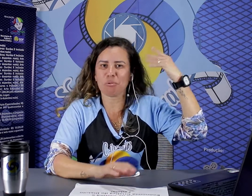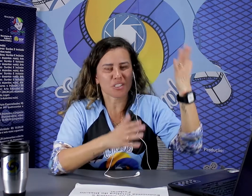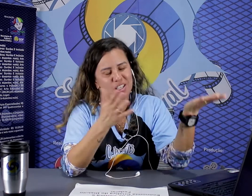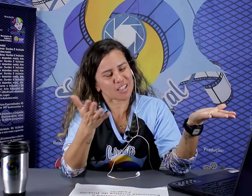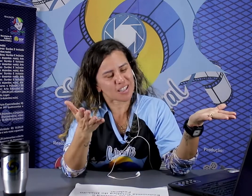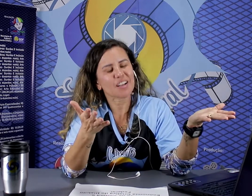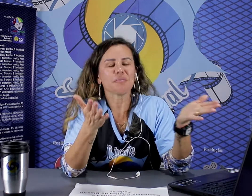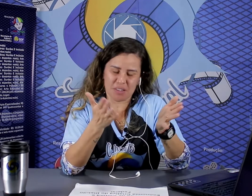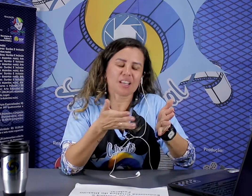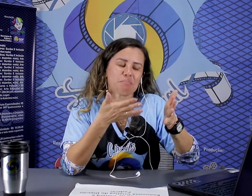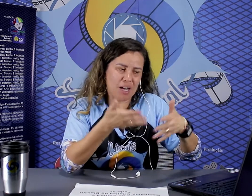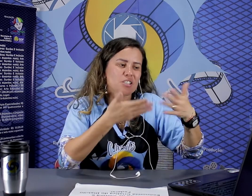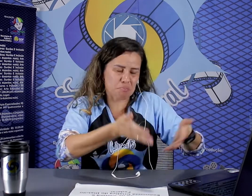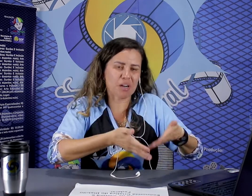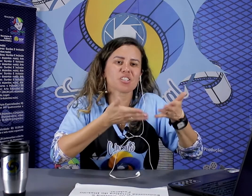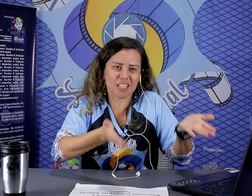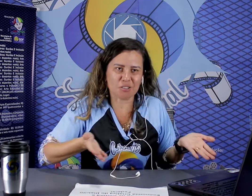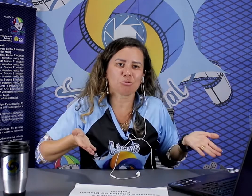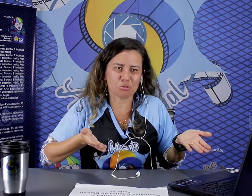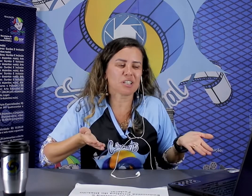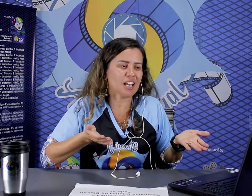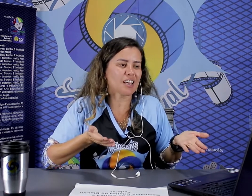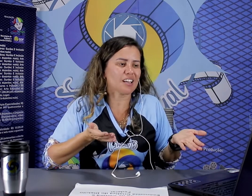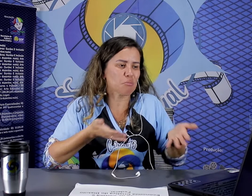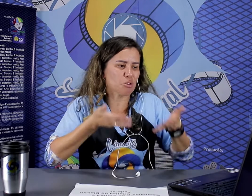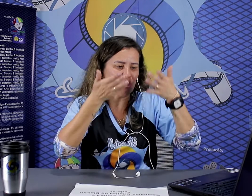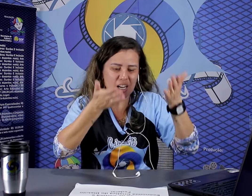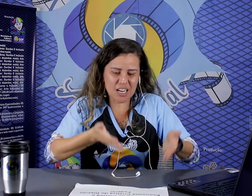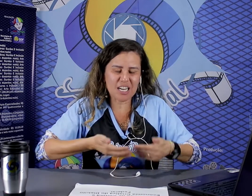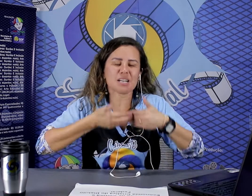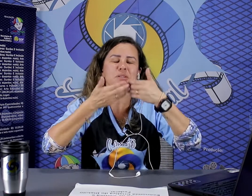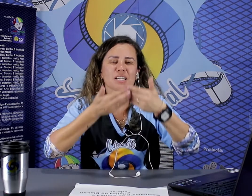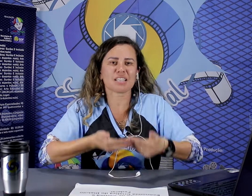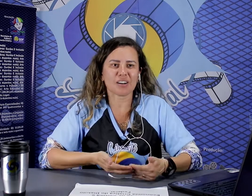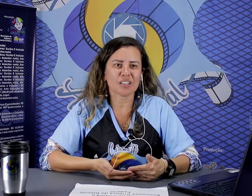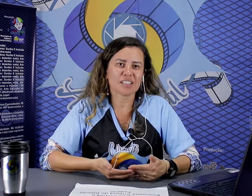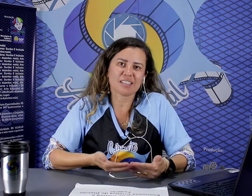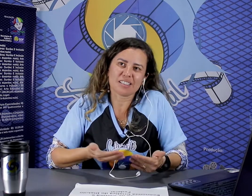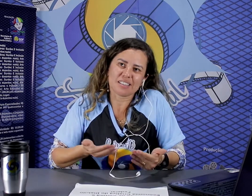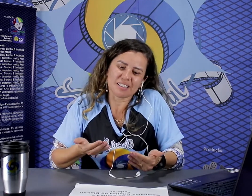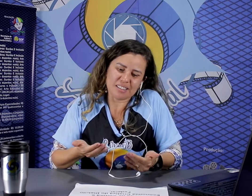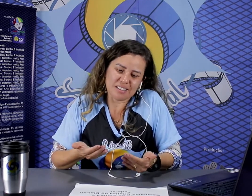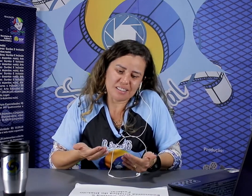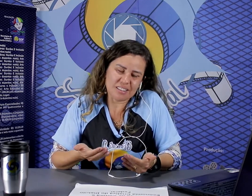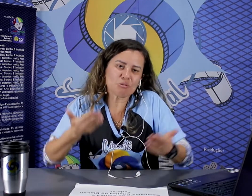já participante dessa cultura, né? Monogâmica e tal. Não